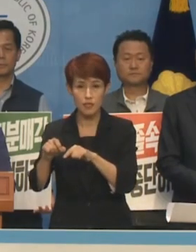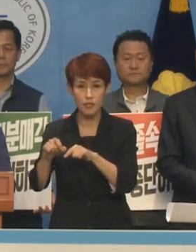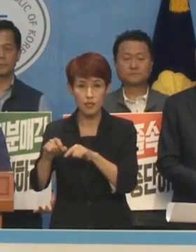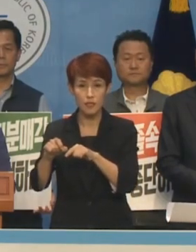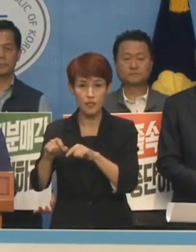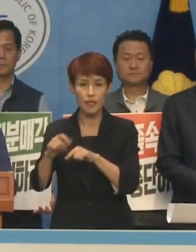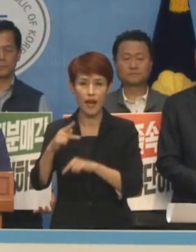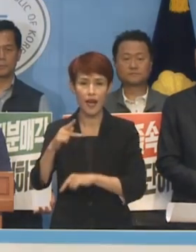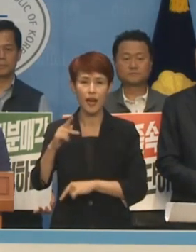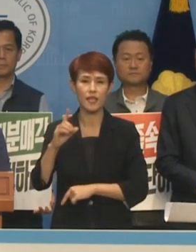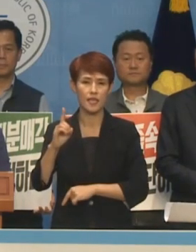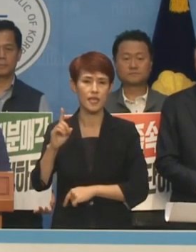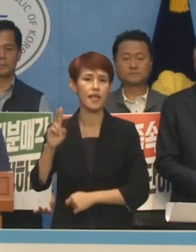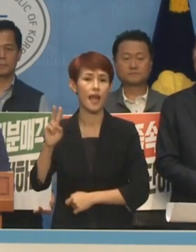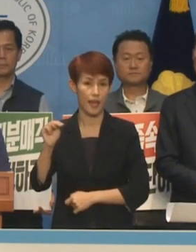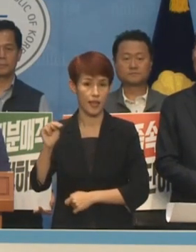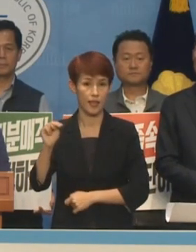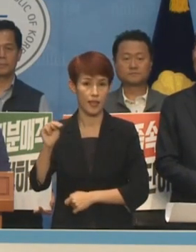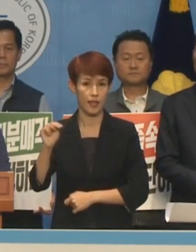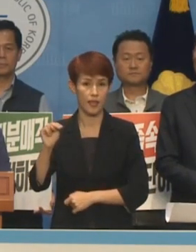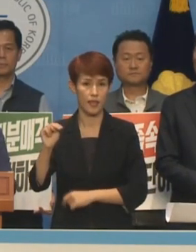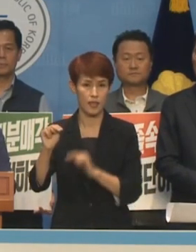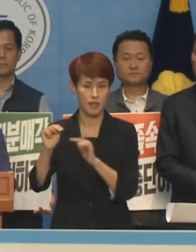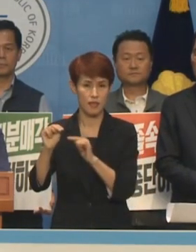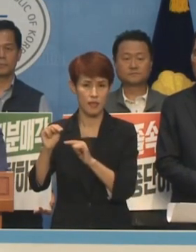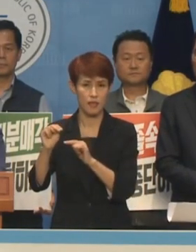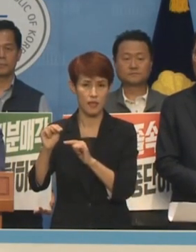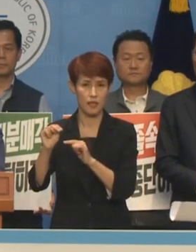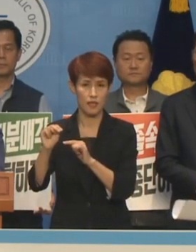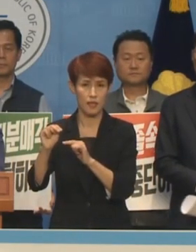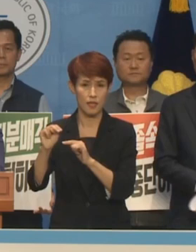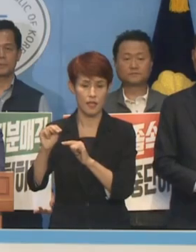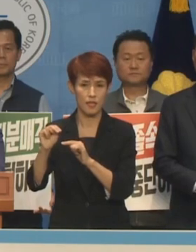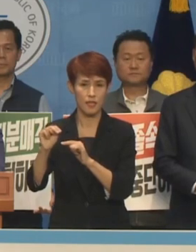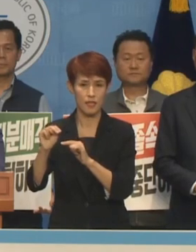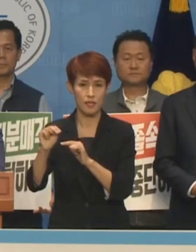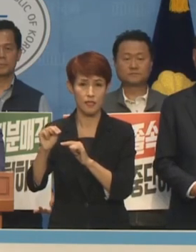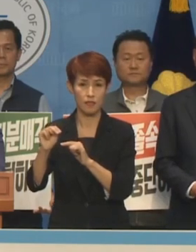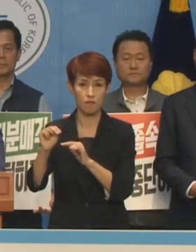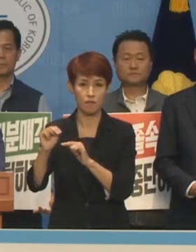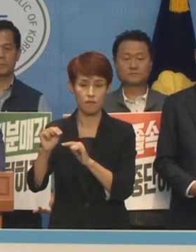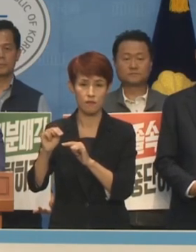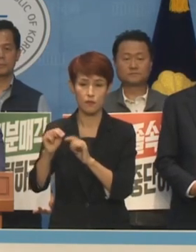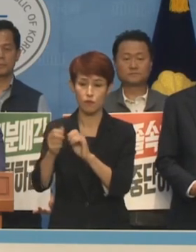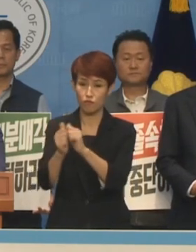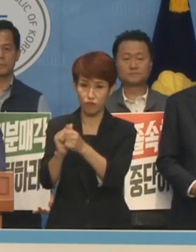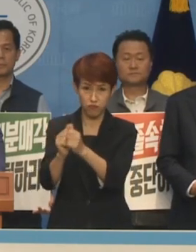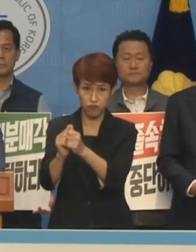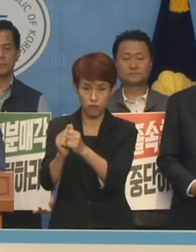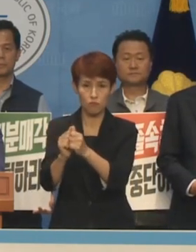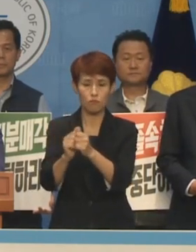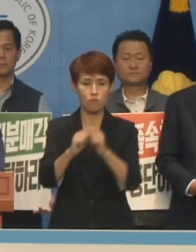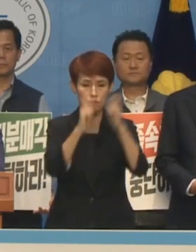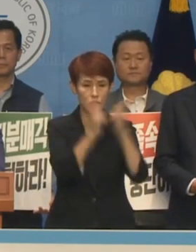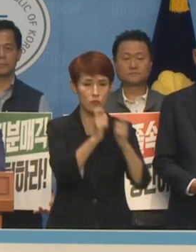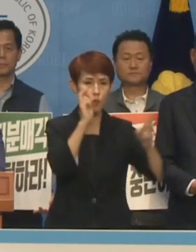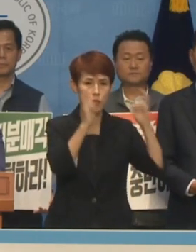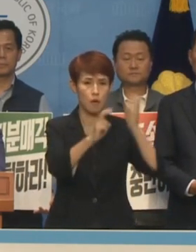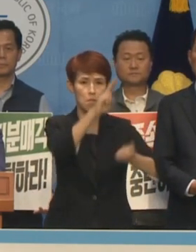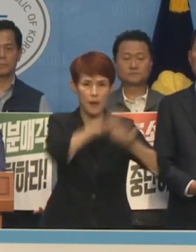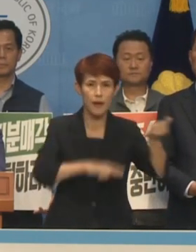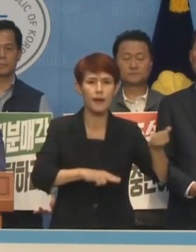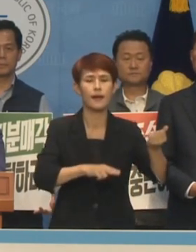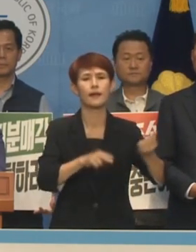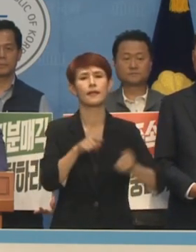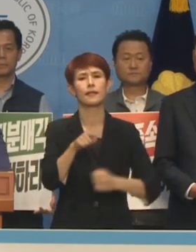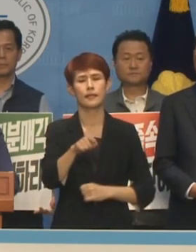한전 KDN, 우리 한전 KDN 지분을 민간에 매각하려고 하는